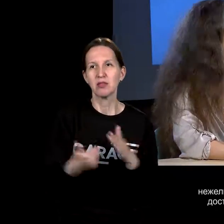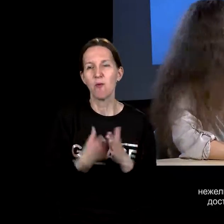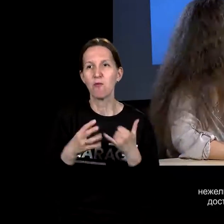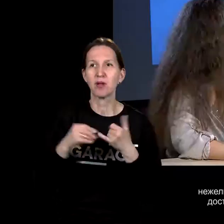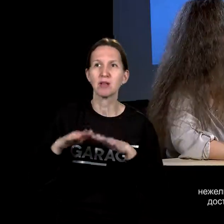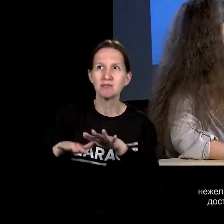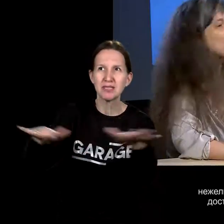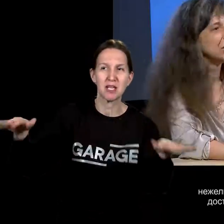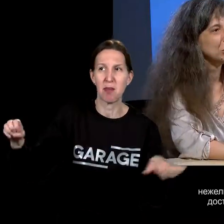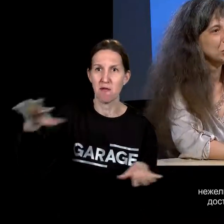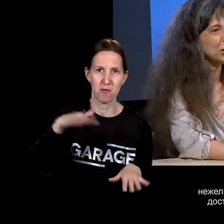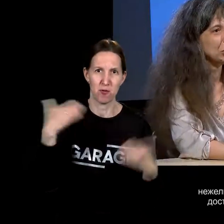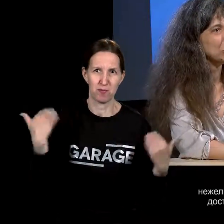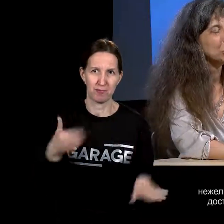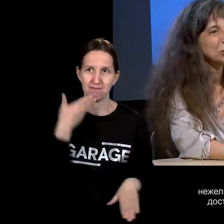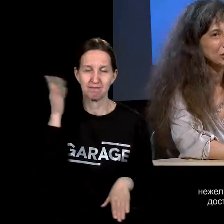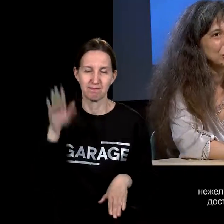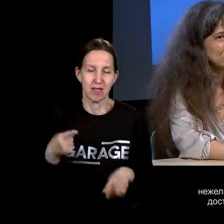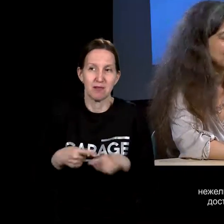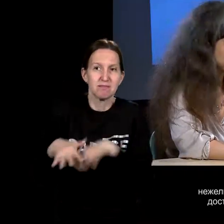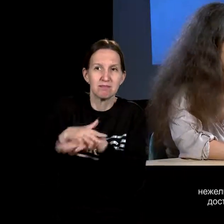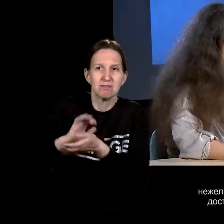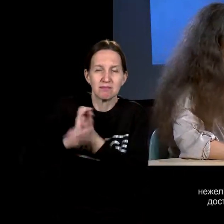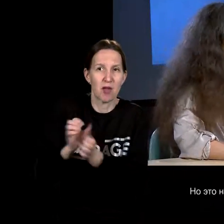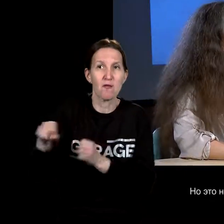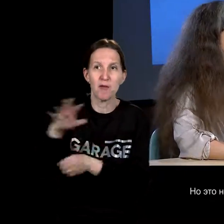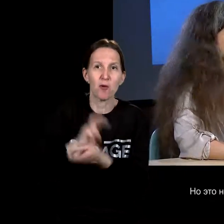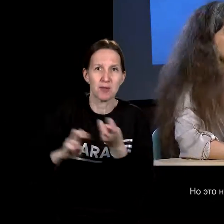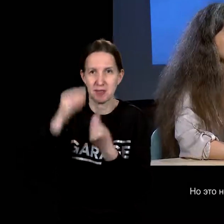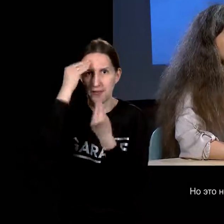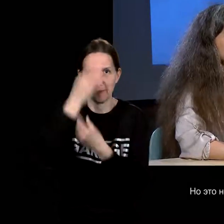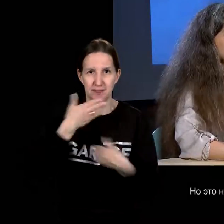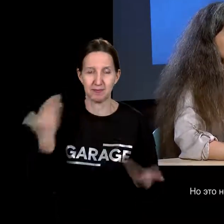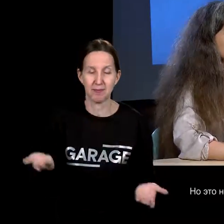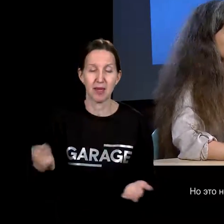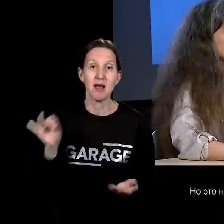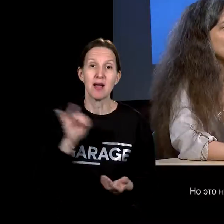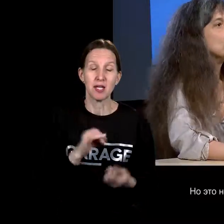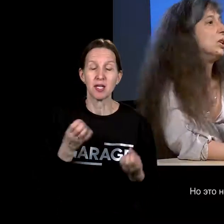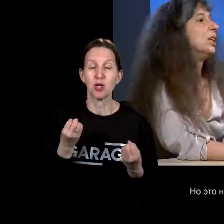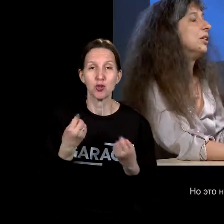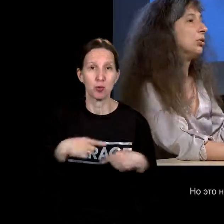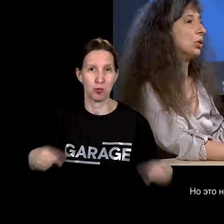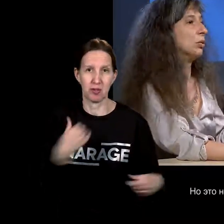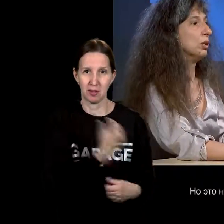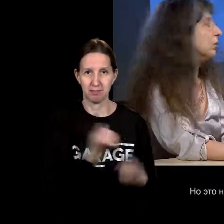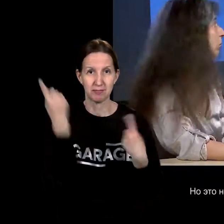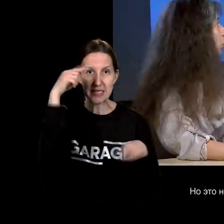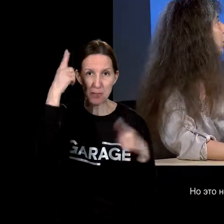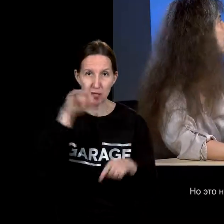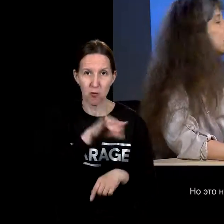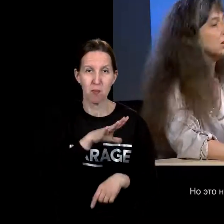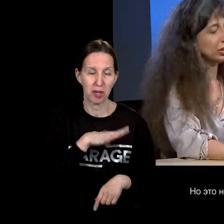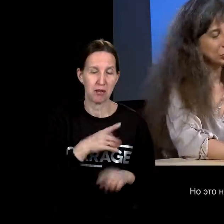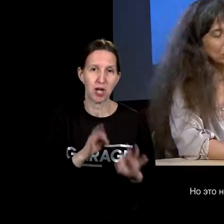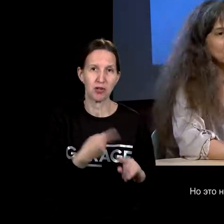освоенные на территории достаточно плотно заселенной Европы. И среди прочих изобретений, которые как бы, ну, это